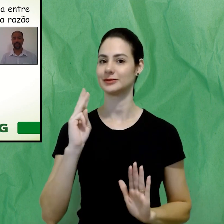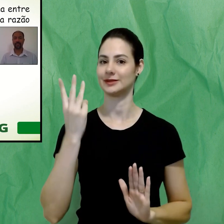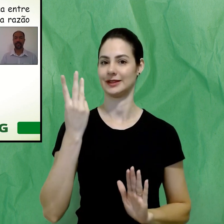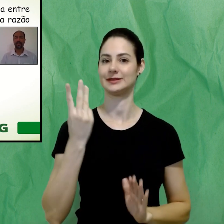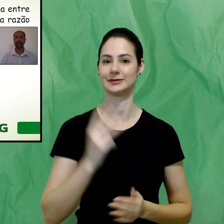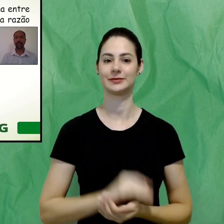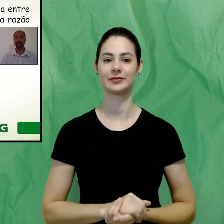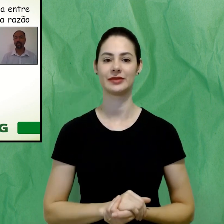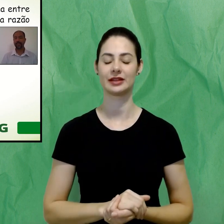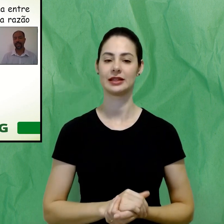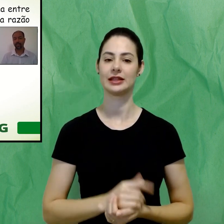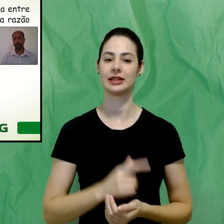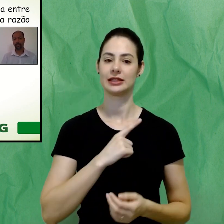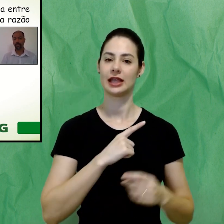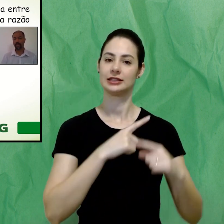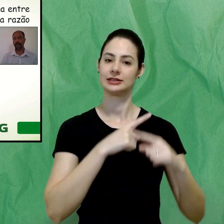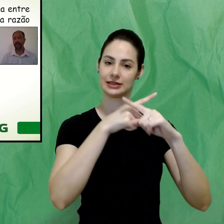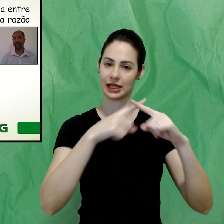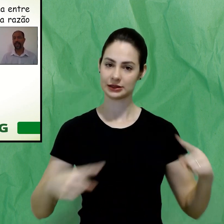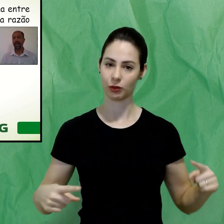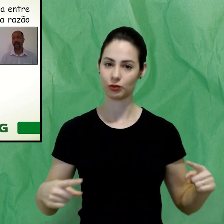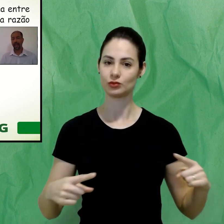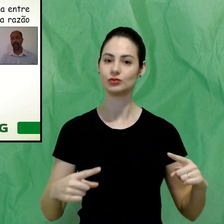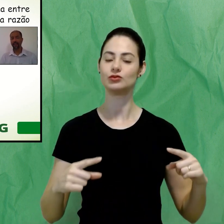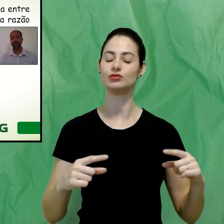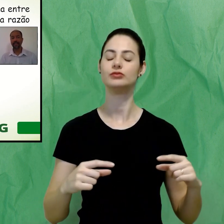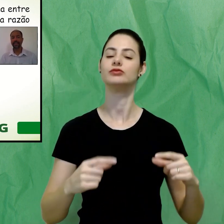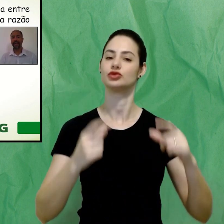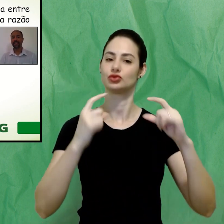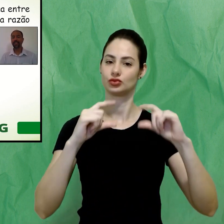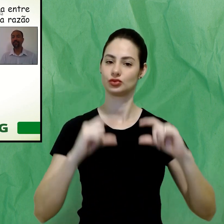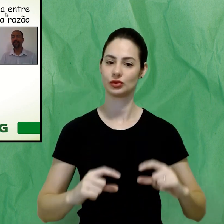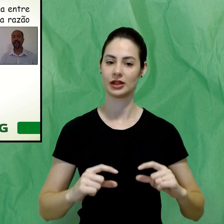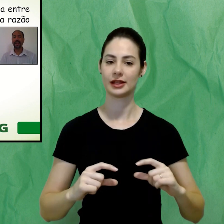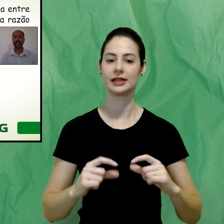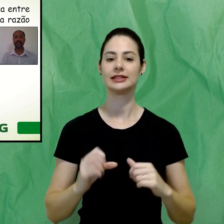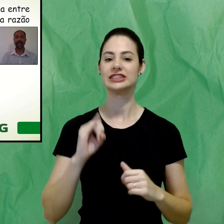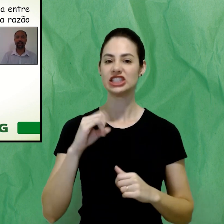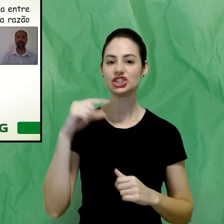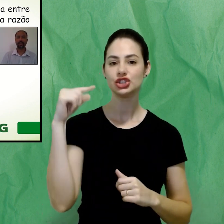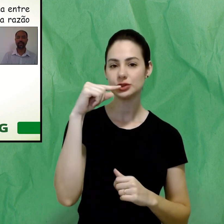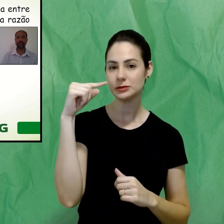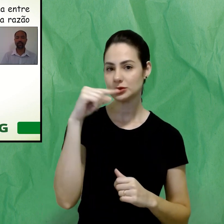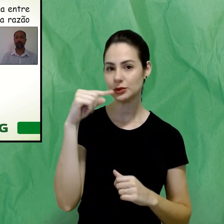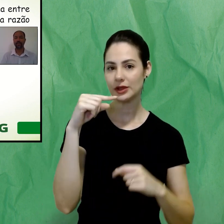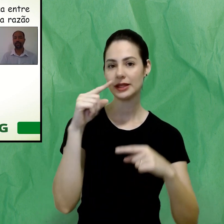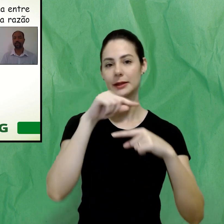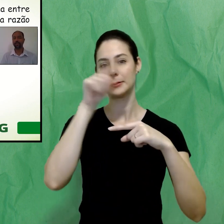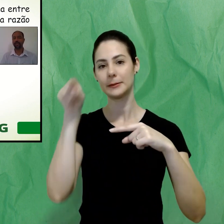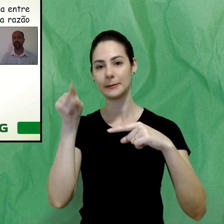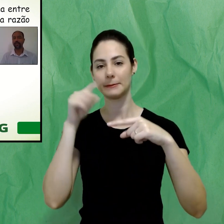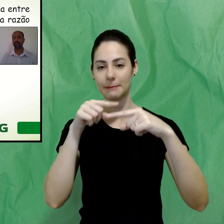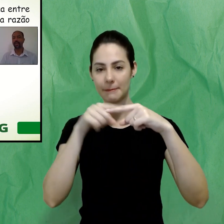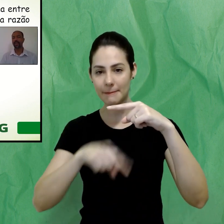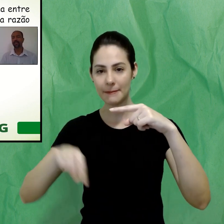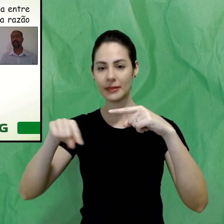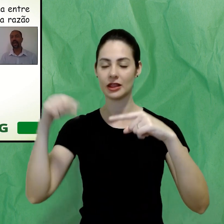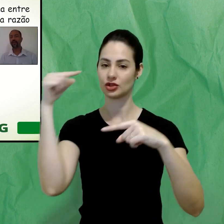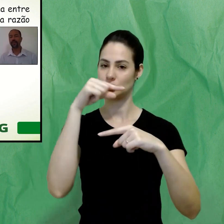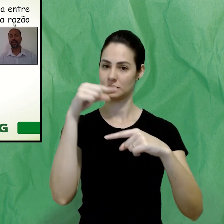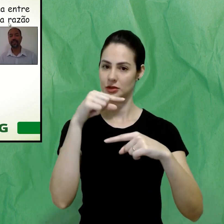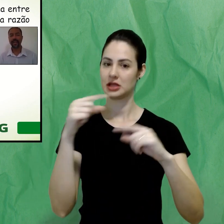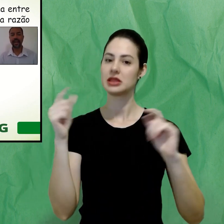Propriedade 3. Tendo duas razões proporcionais, ela fala que a diferença entre os antecessores e os